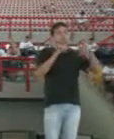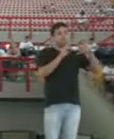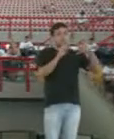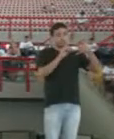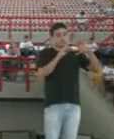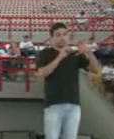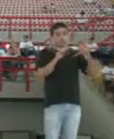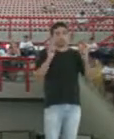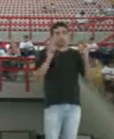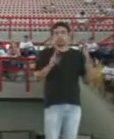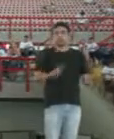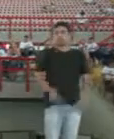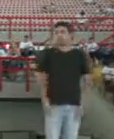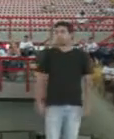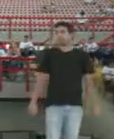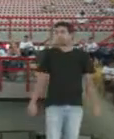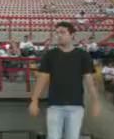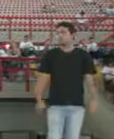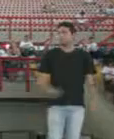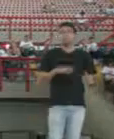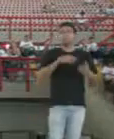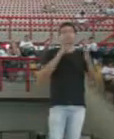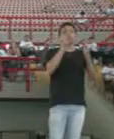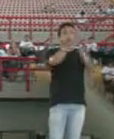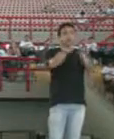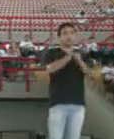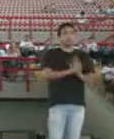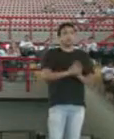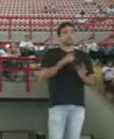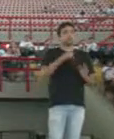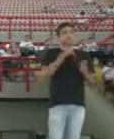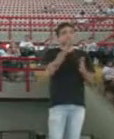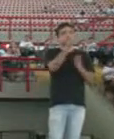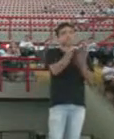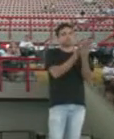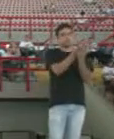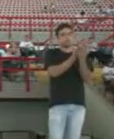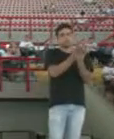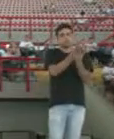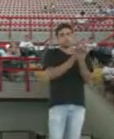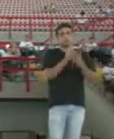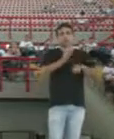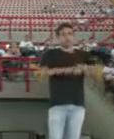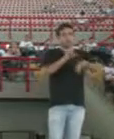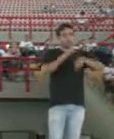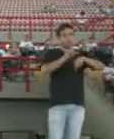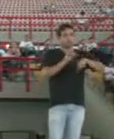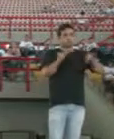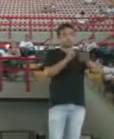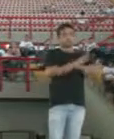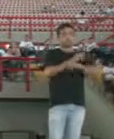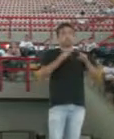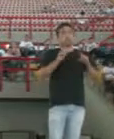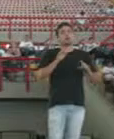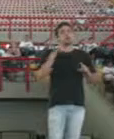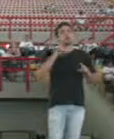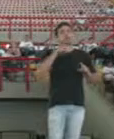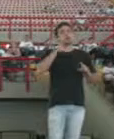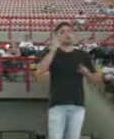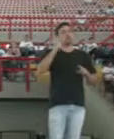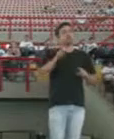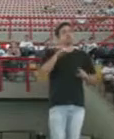dado. Beleza. As próximas questões, e vocês têm o gabarito aí, chegou o nosso tempo, mas elas estão ligadas